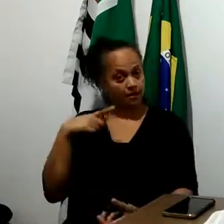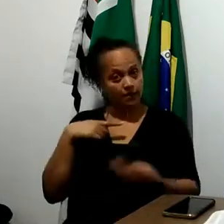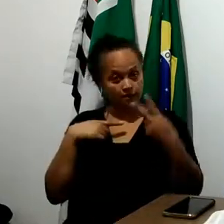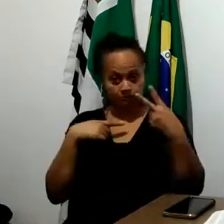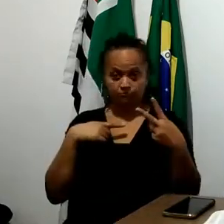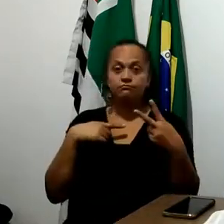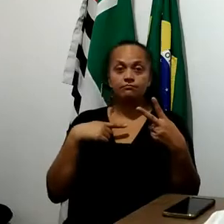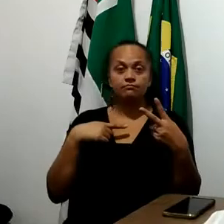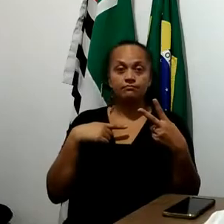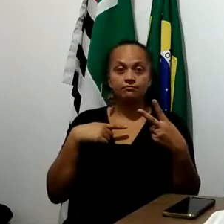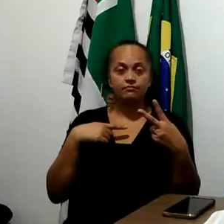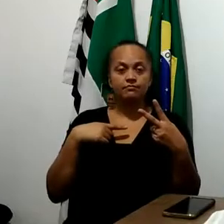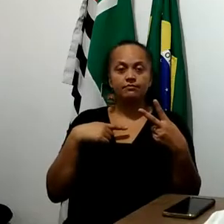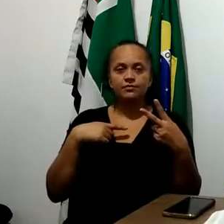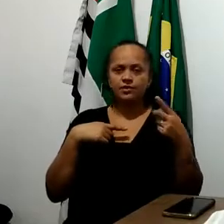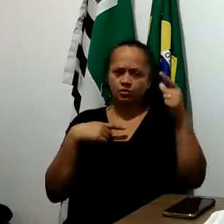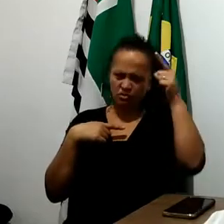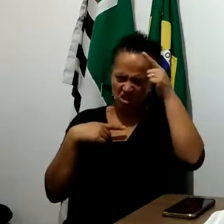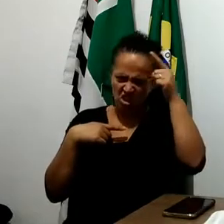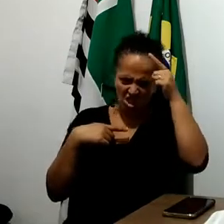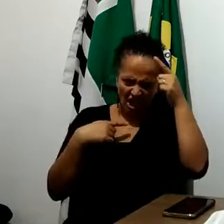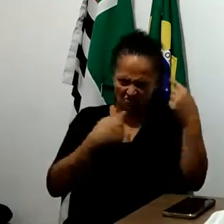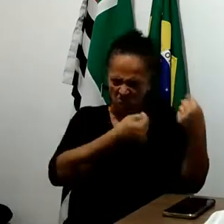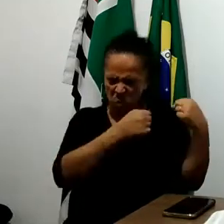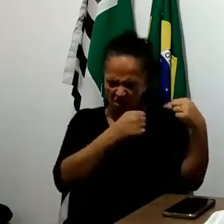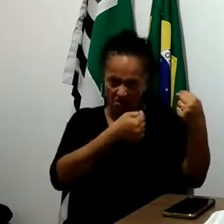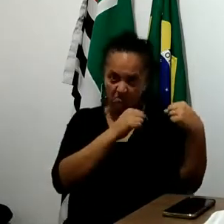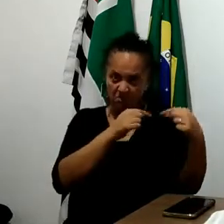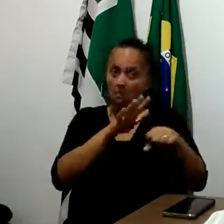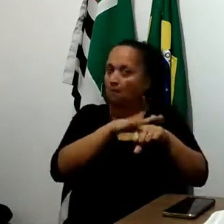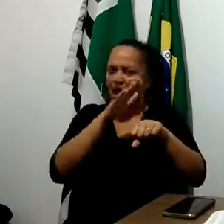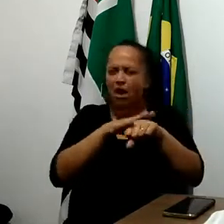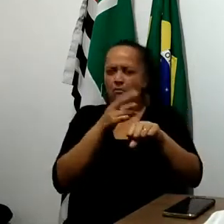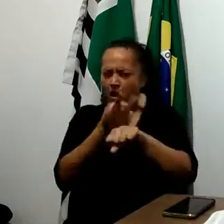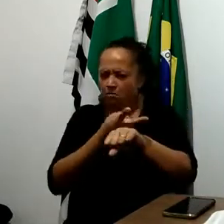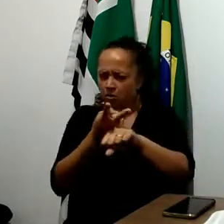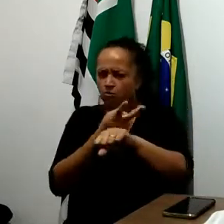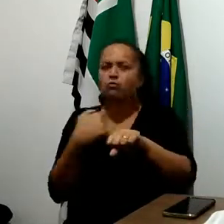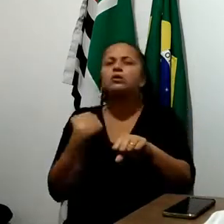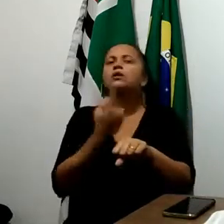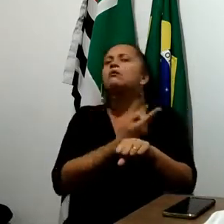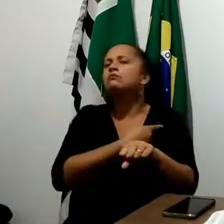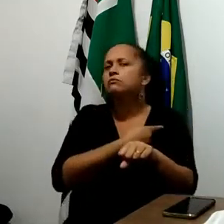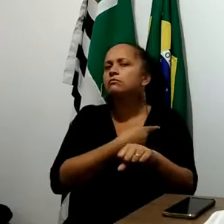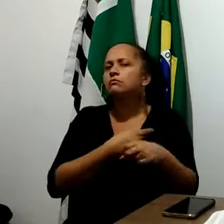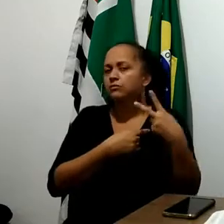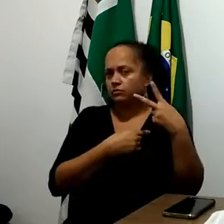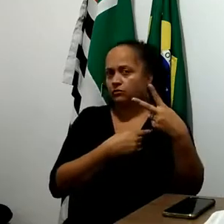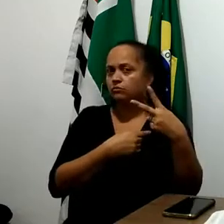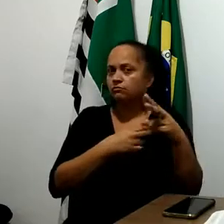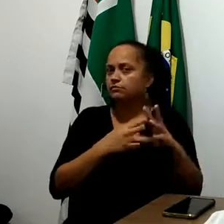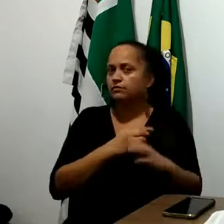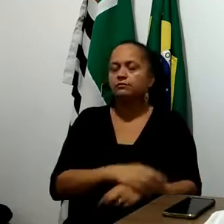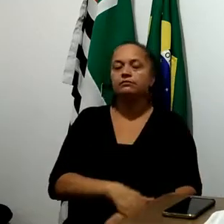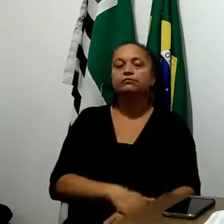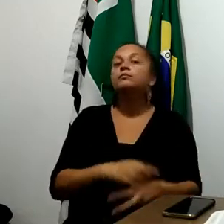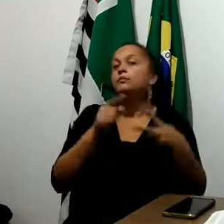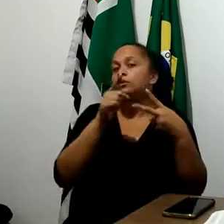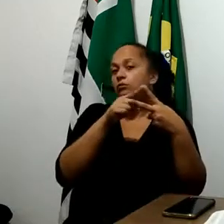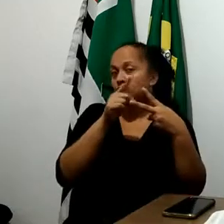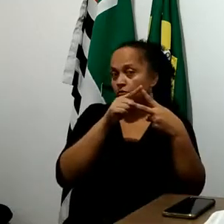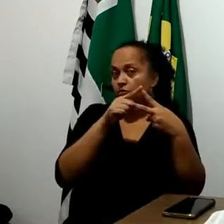áreas que o diabo mais nos ataca. Duas áreas da nossa vida que o diabo mais nos ataca. Uma